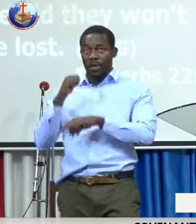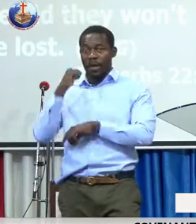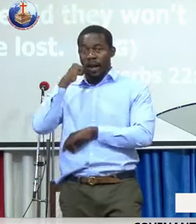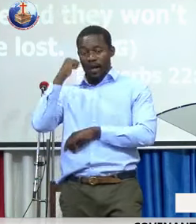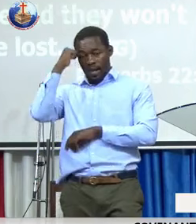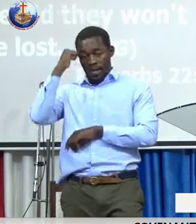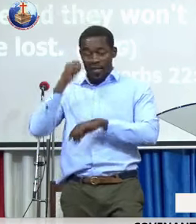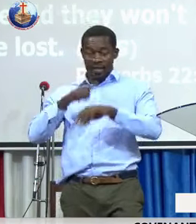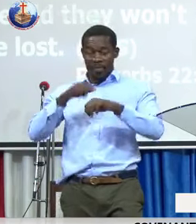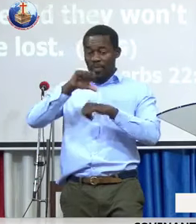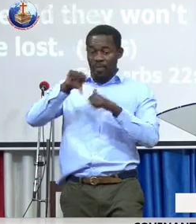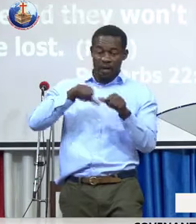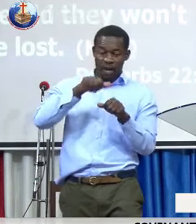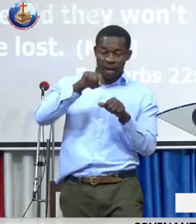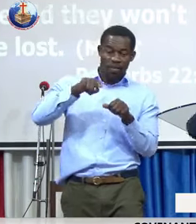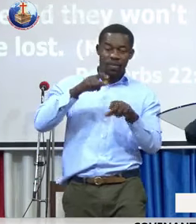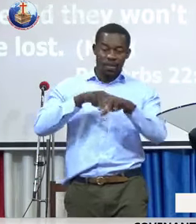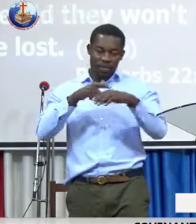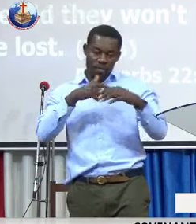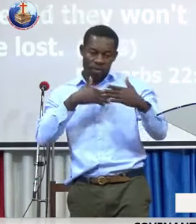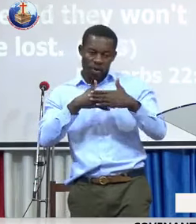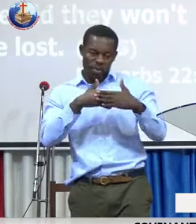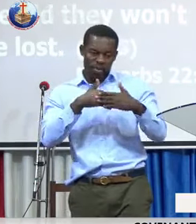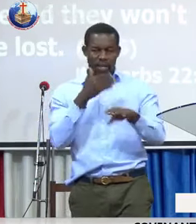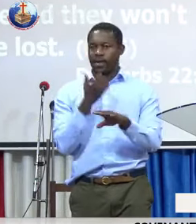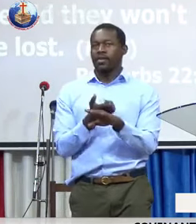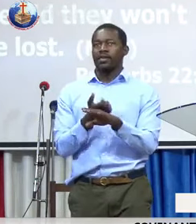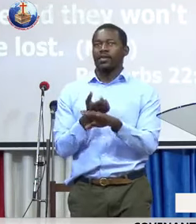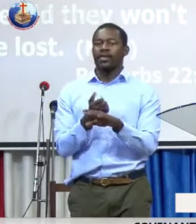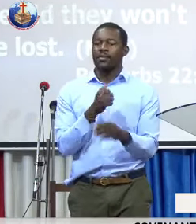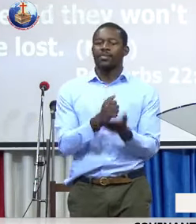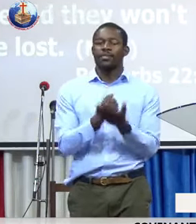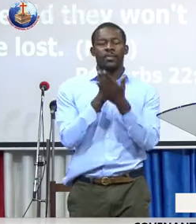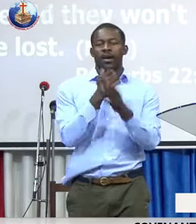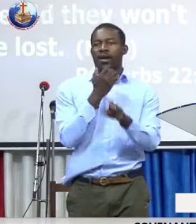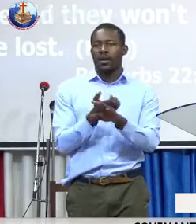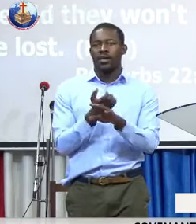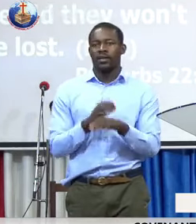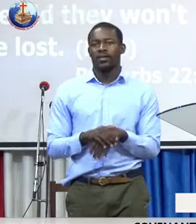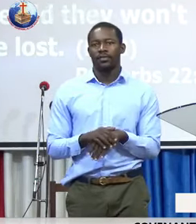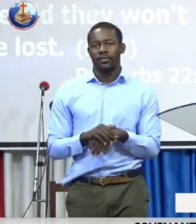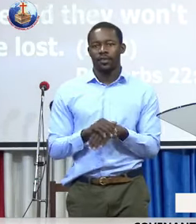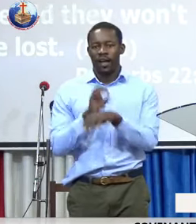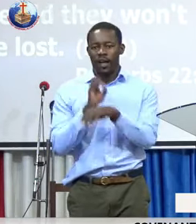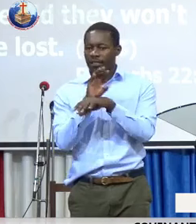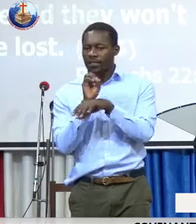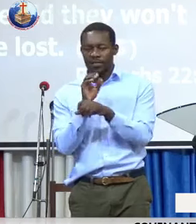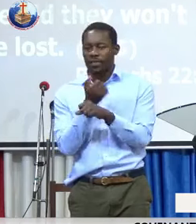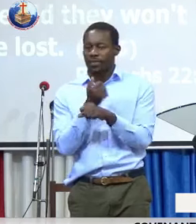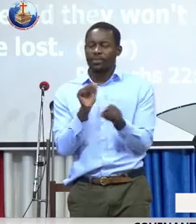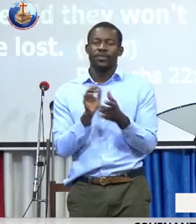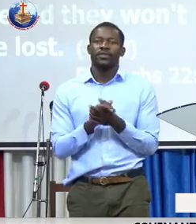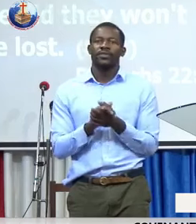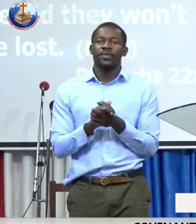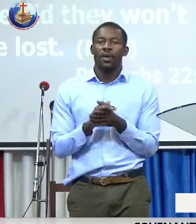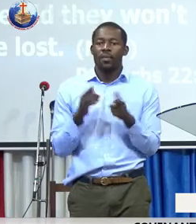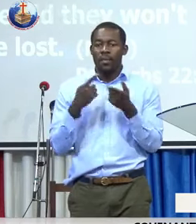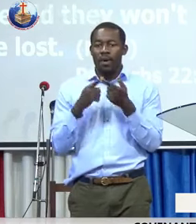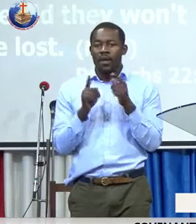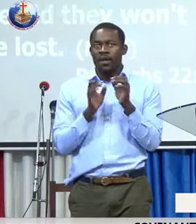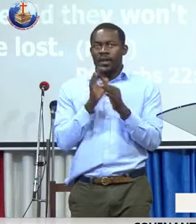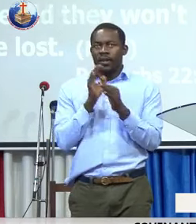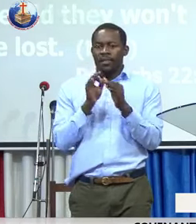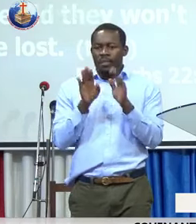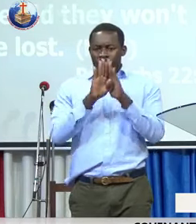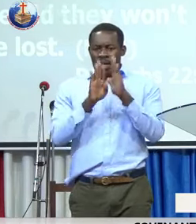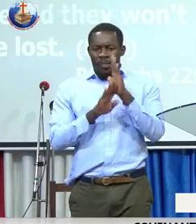are not around them, if you are not with them. Kama hukuwa karibu nao, hukuwa na wao, hukuwa papo na wao. So if we are mandated